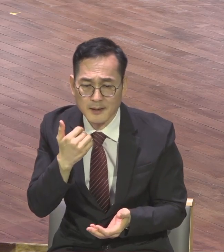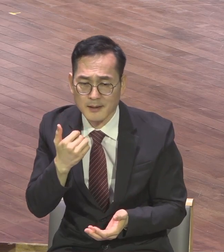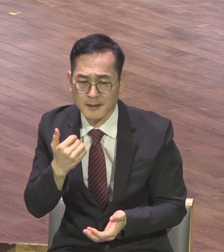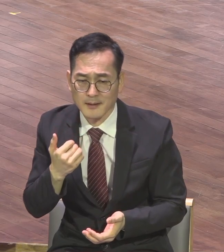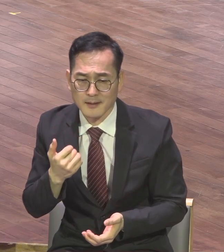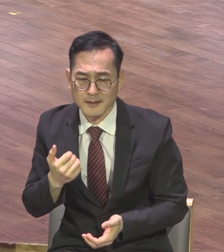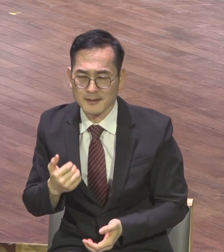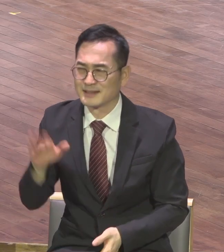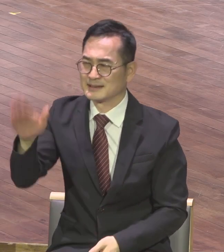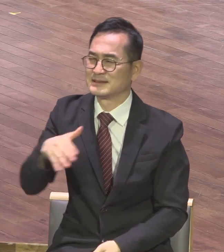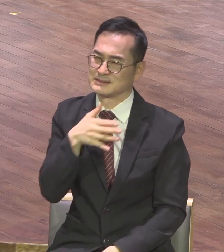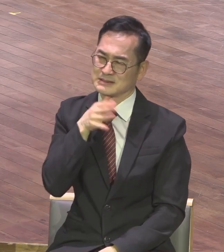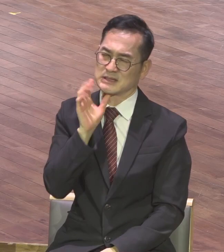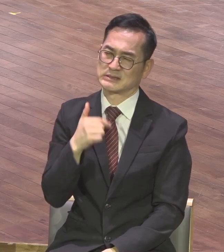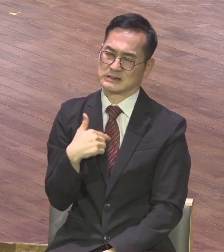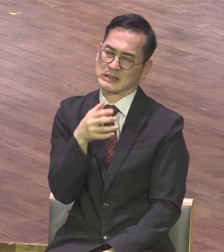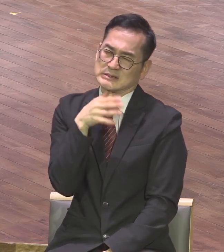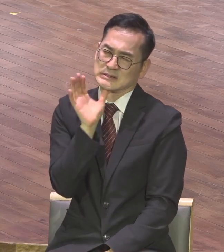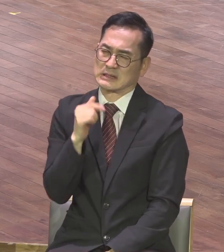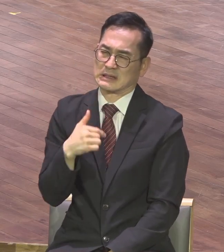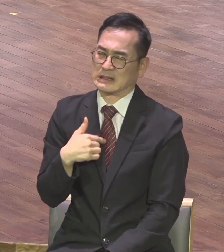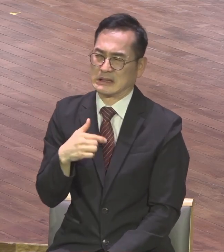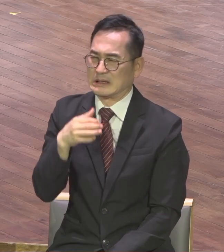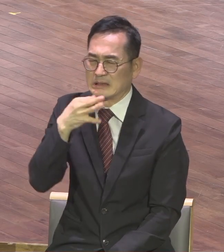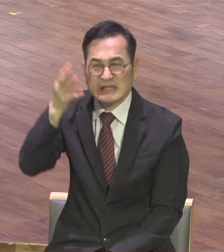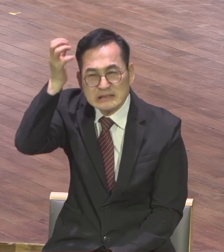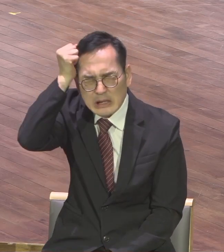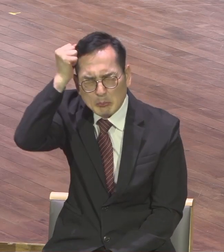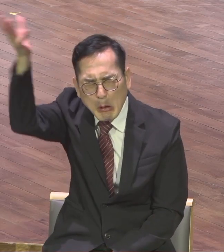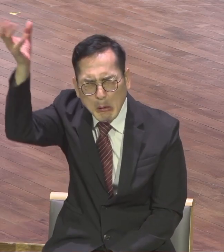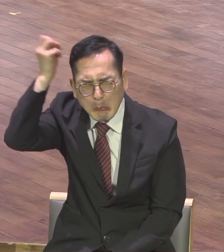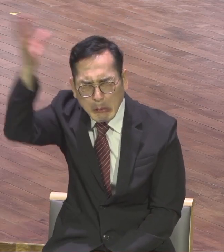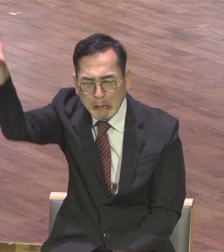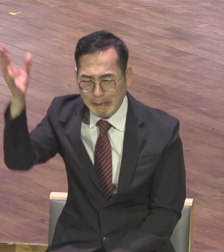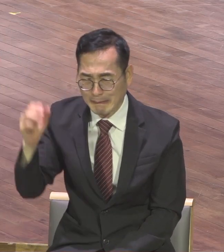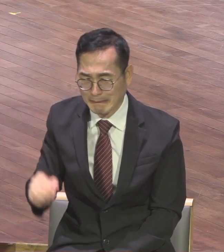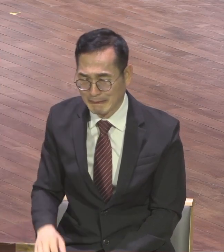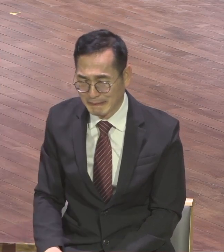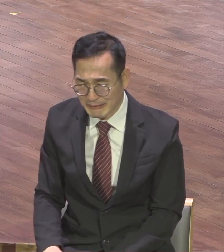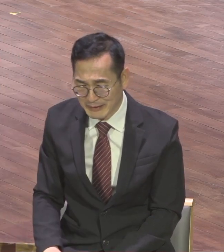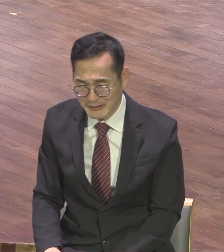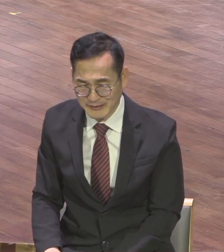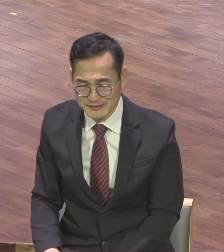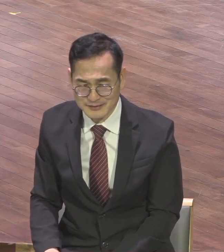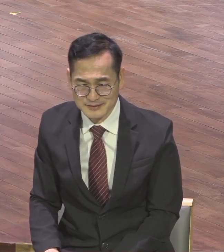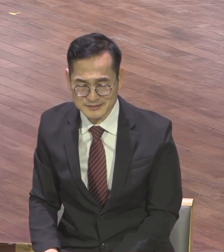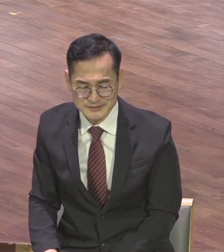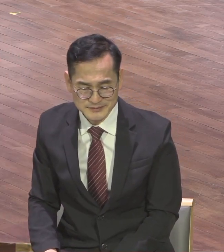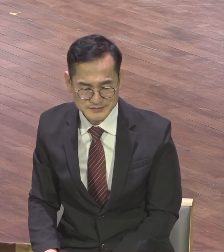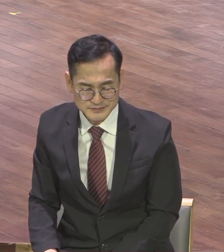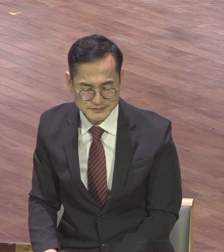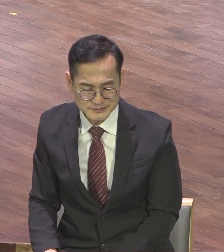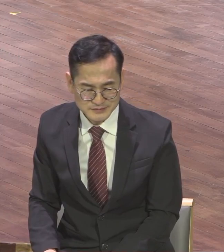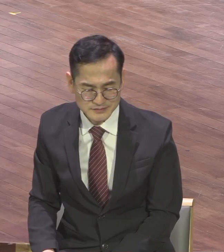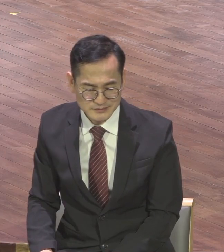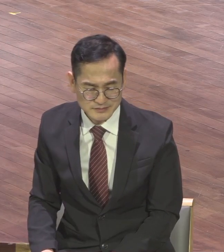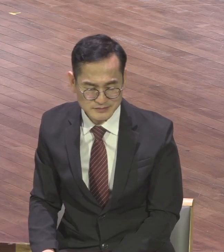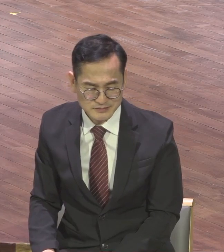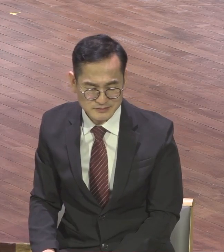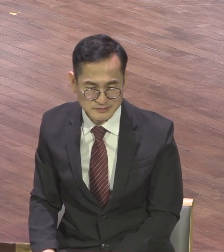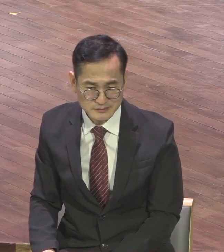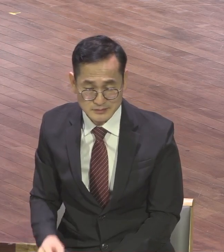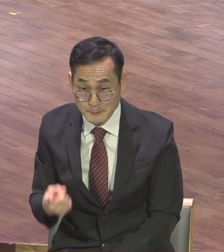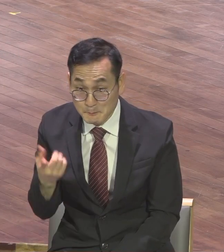아유, 목사님, 저 나이가 들었어. 저는 이게 뭐 기억력이 없었어. 돈 1억 줄게 한번 해봐라. 한 시간 안에 다 외워볼